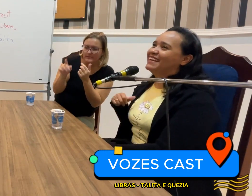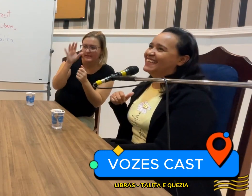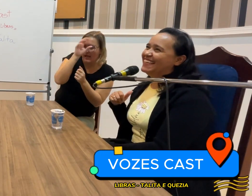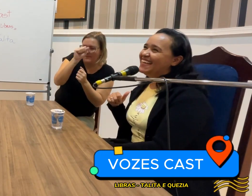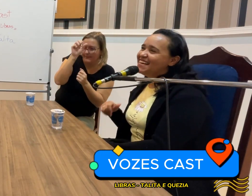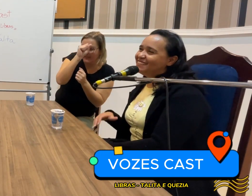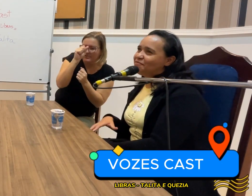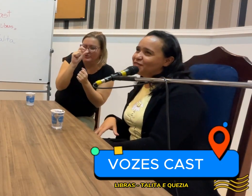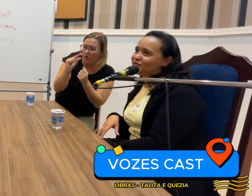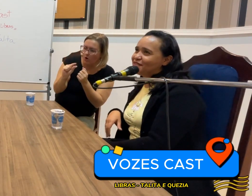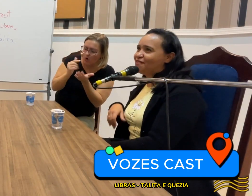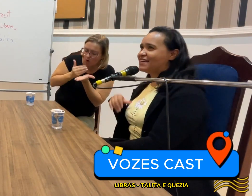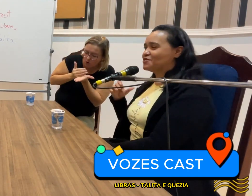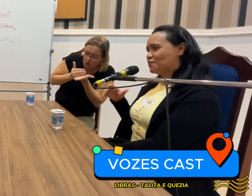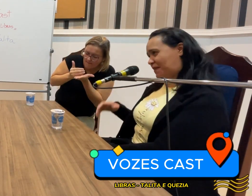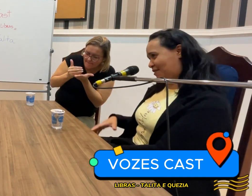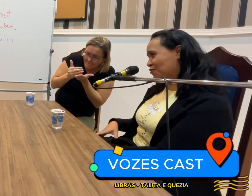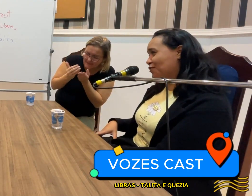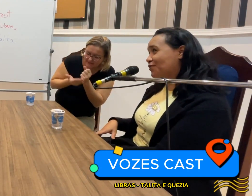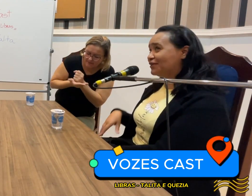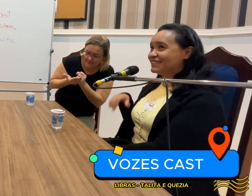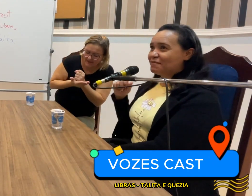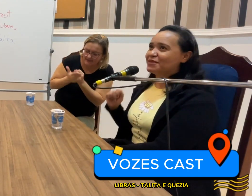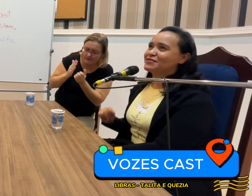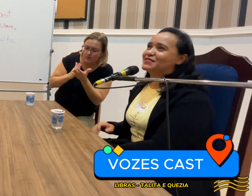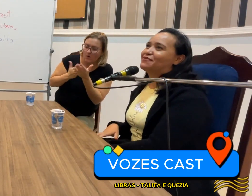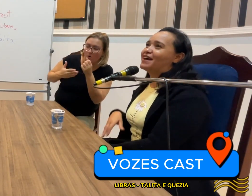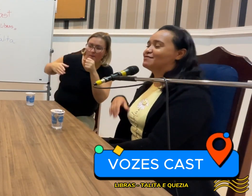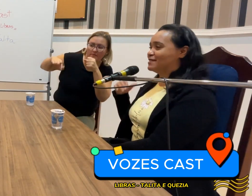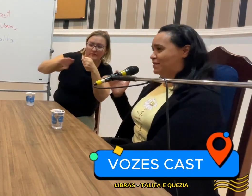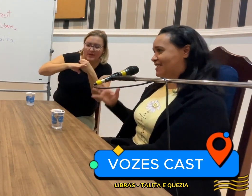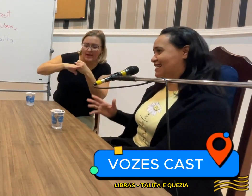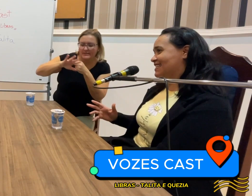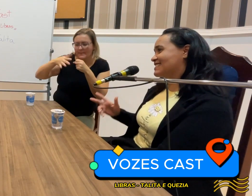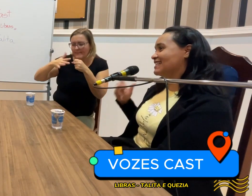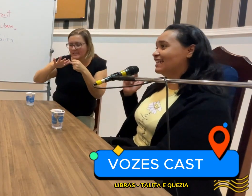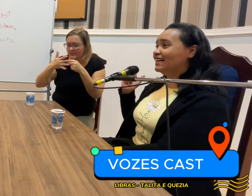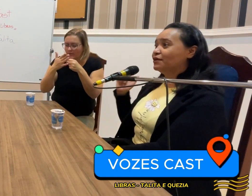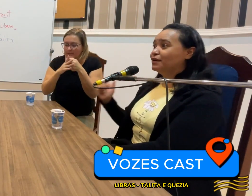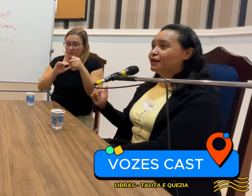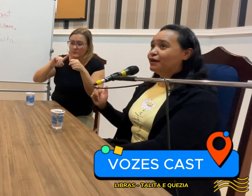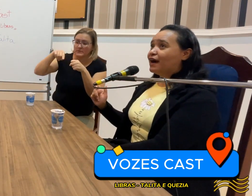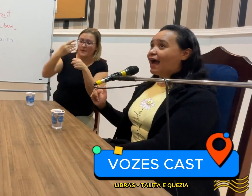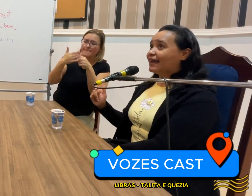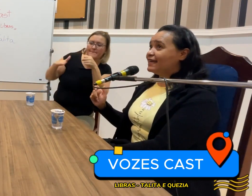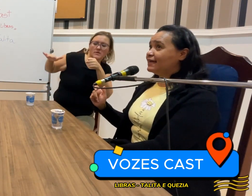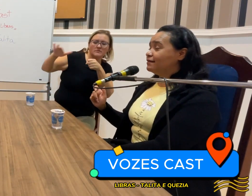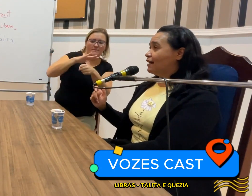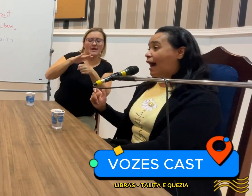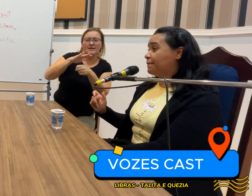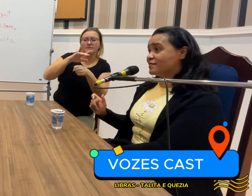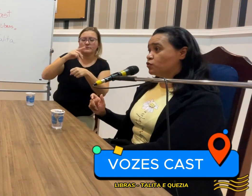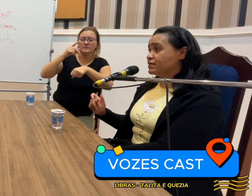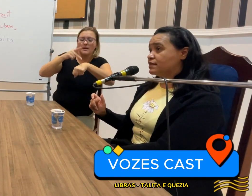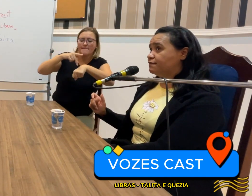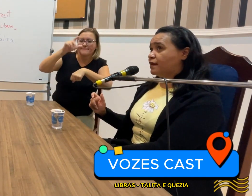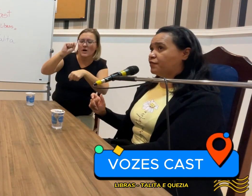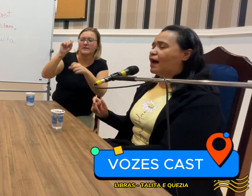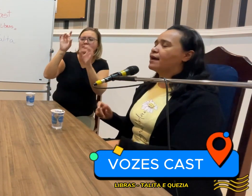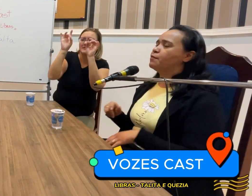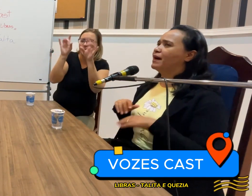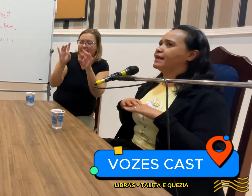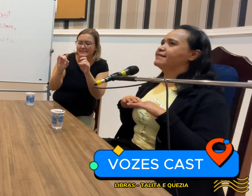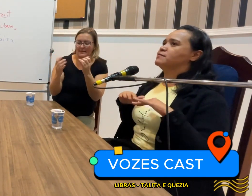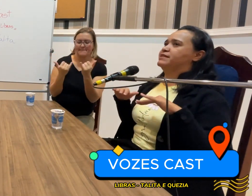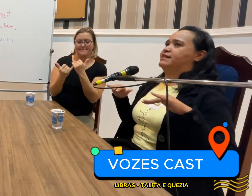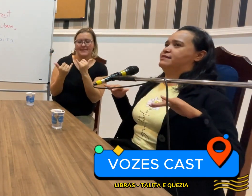Aí depois você faz o superior, depois você faz uma especialização. São etapas. Aí há pessoas que vai